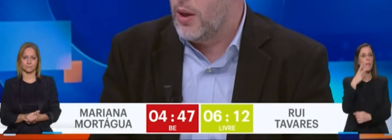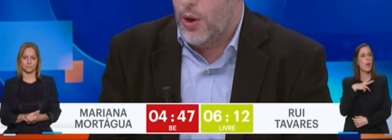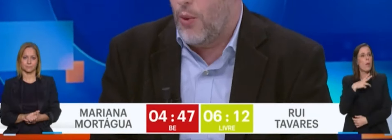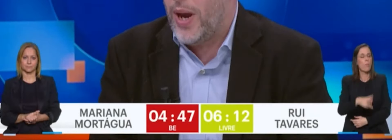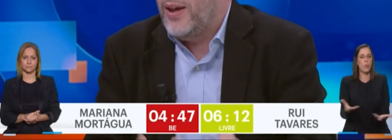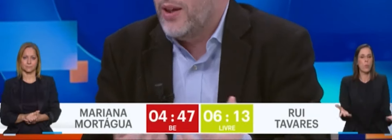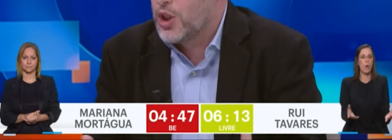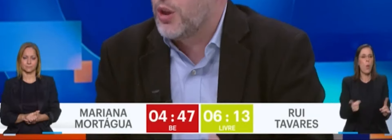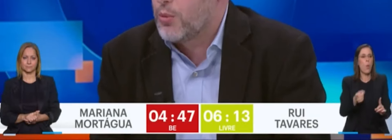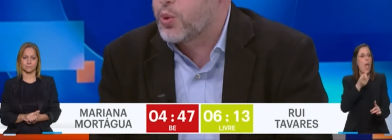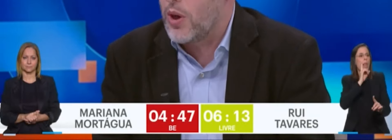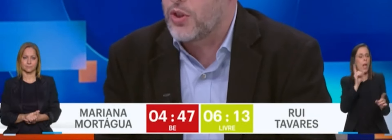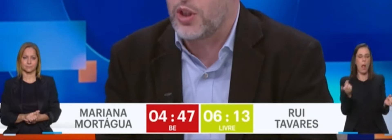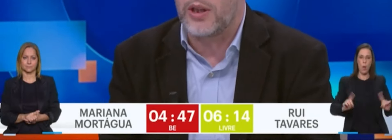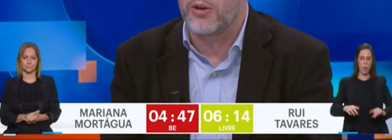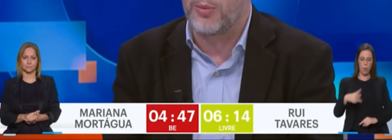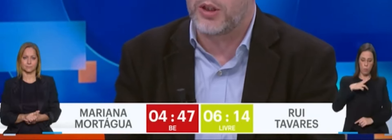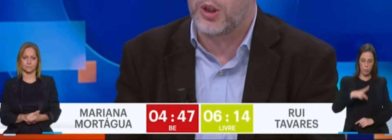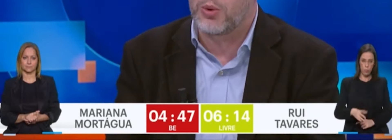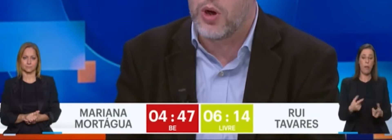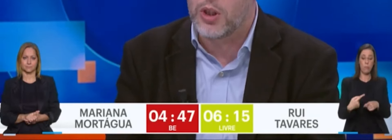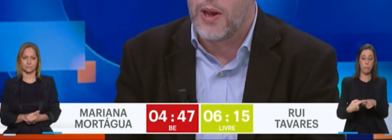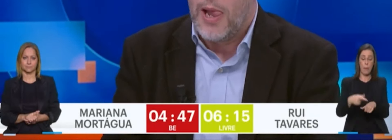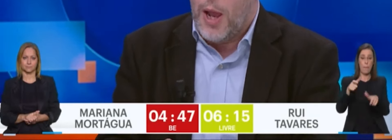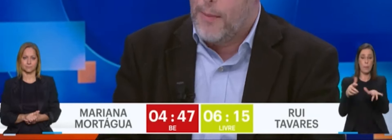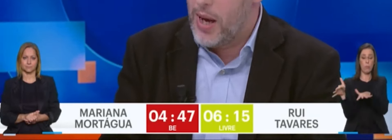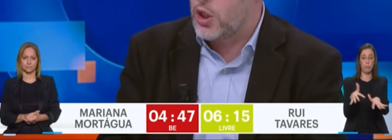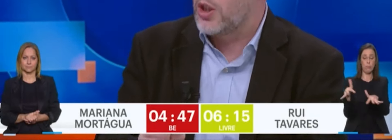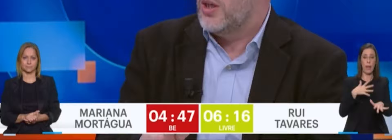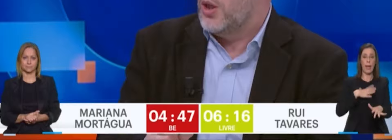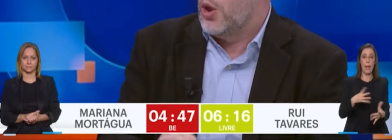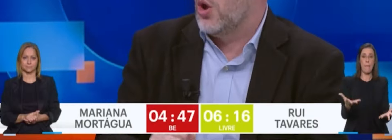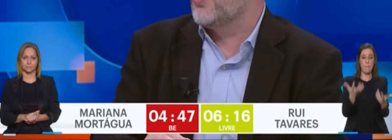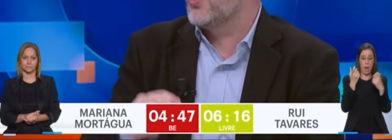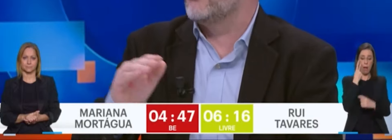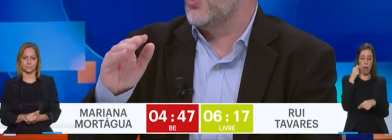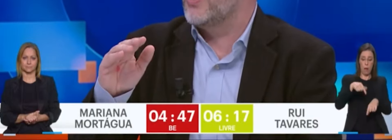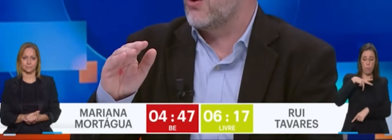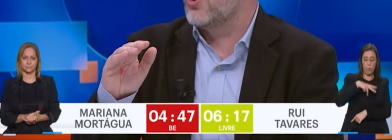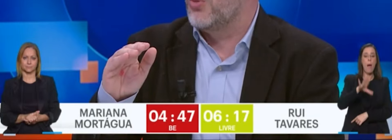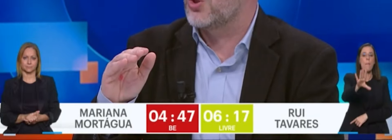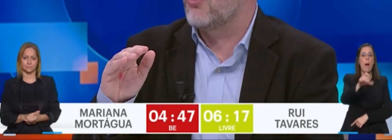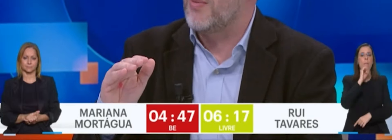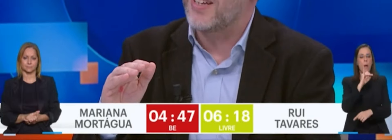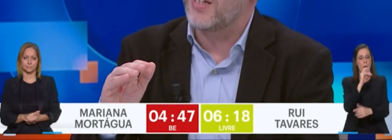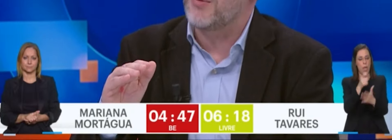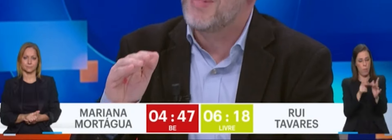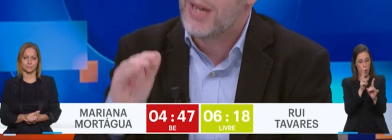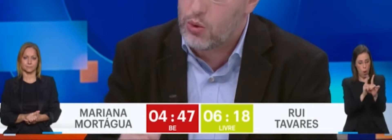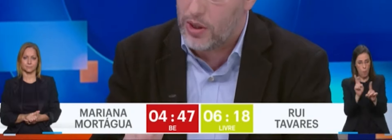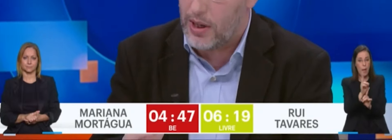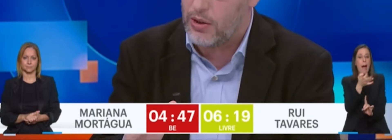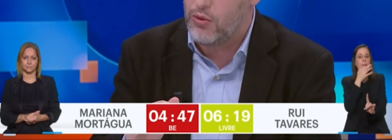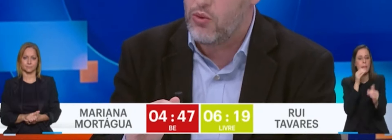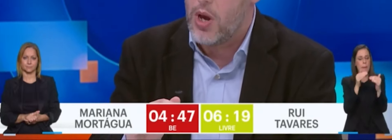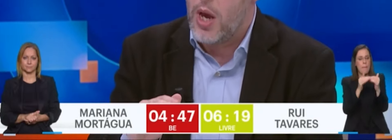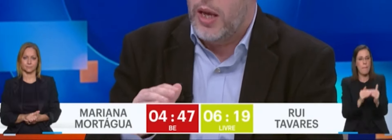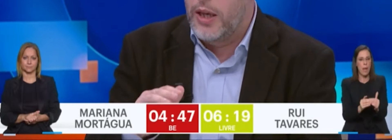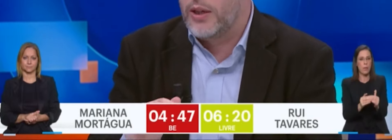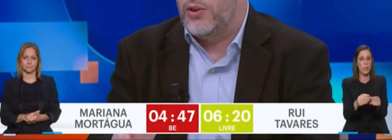Portugal não é ilegítimo que Portugal seja atrativo para Estas pessoas mas nós podemos aumentar os impostos de forma a que seja menos